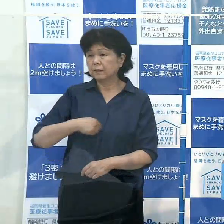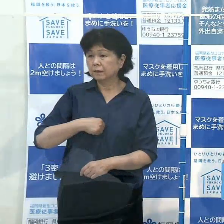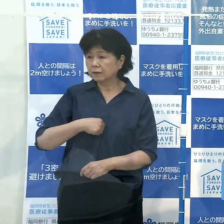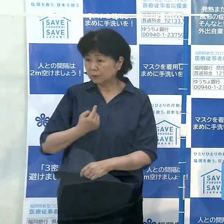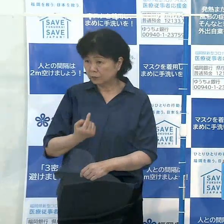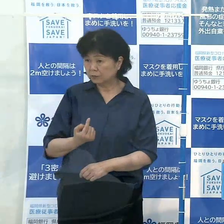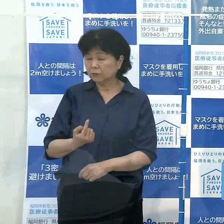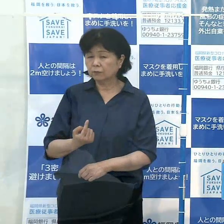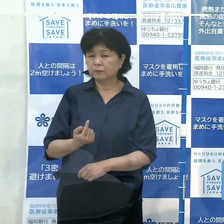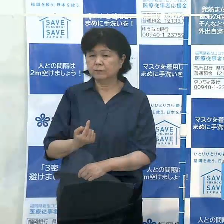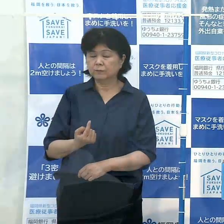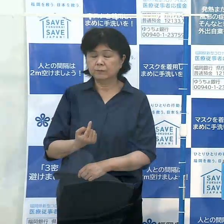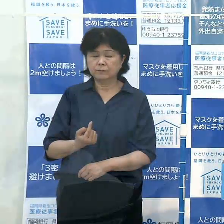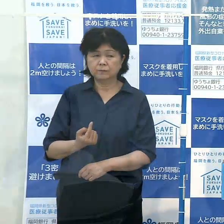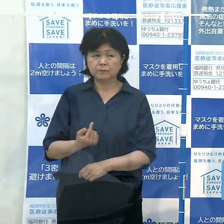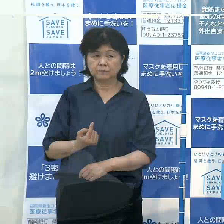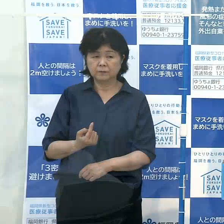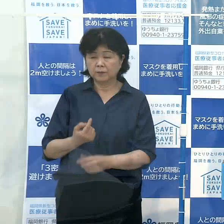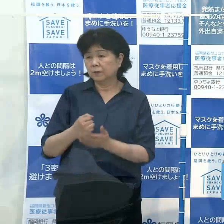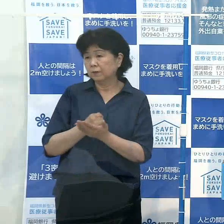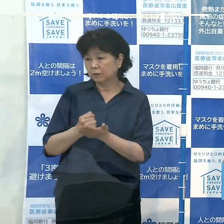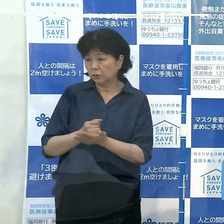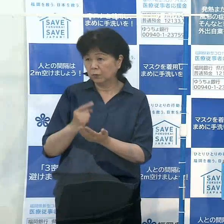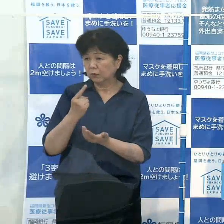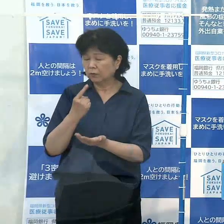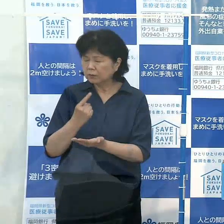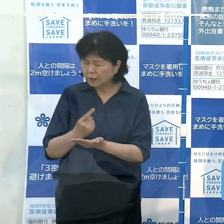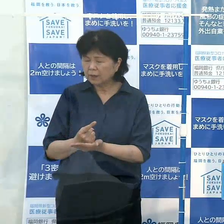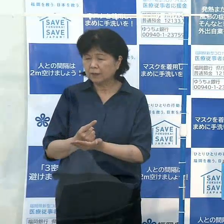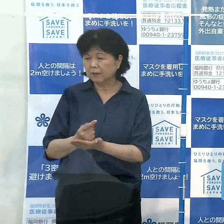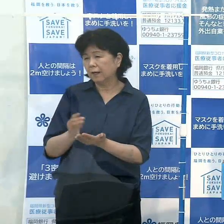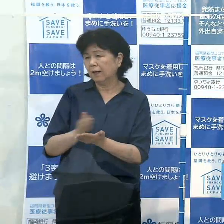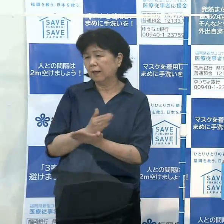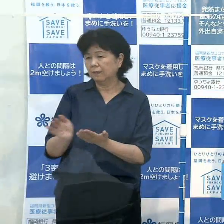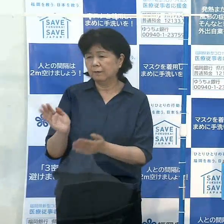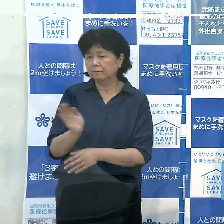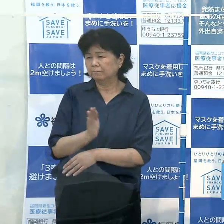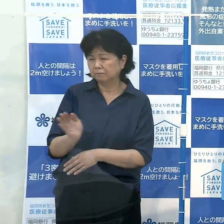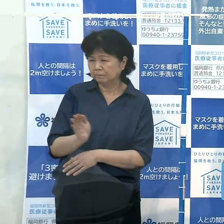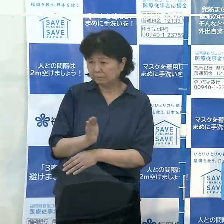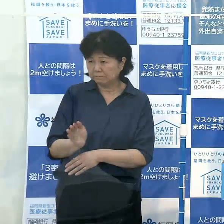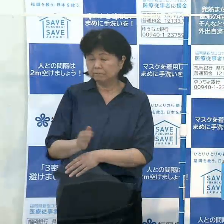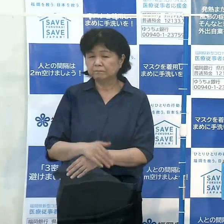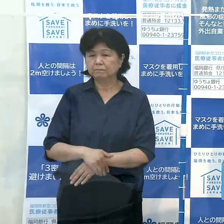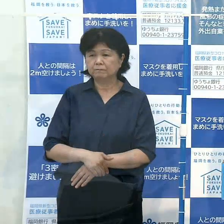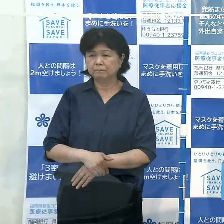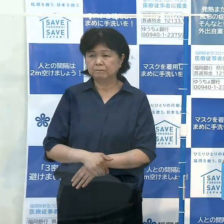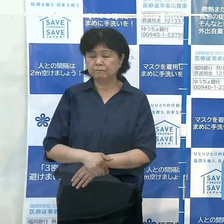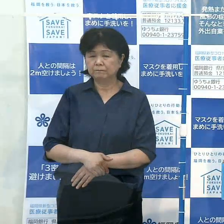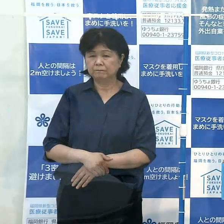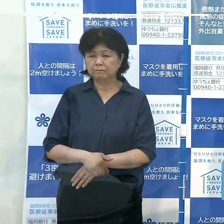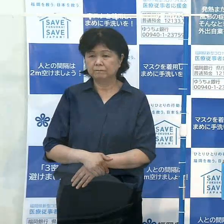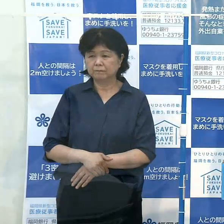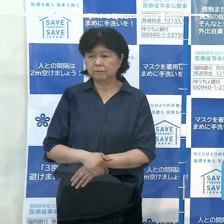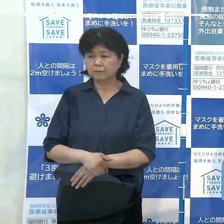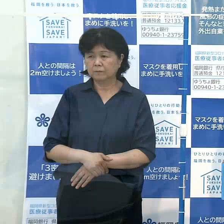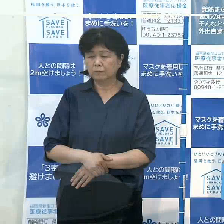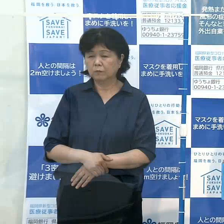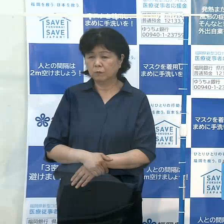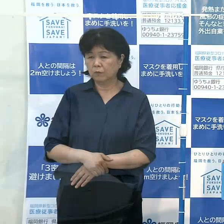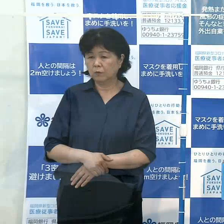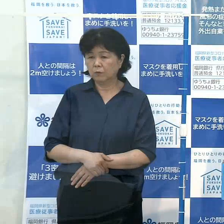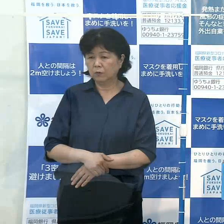自分のご都合だけでですね、対応をしてされないで、速やか